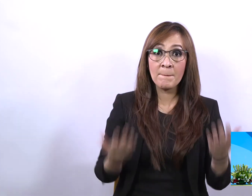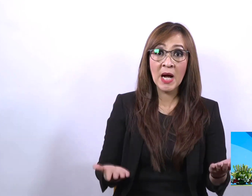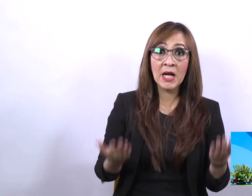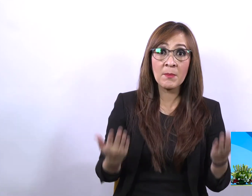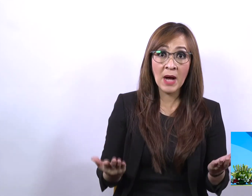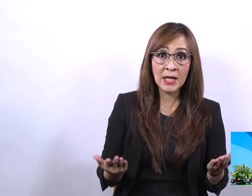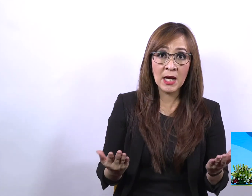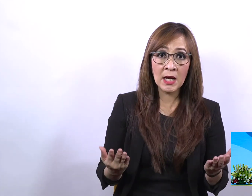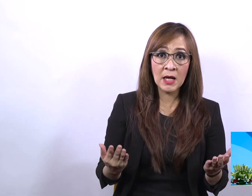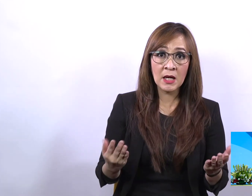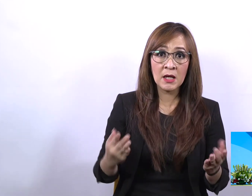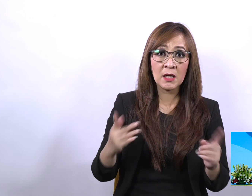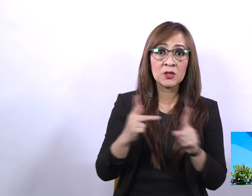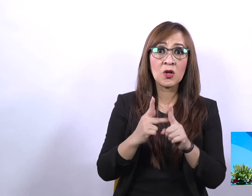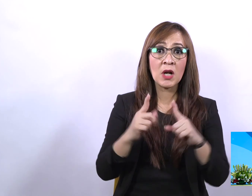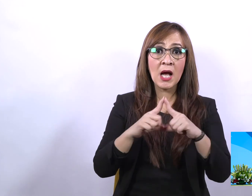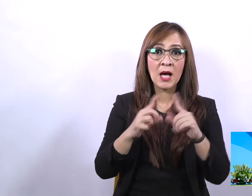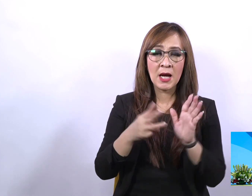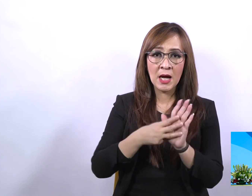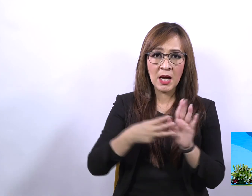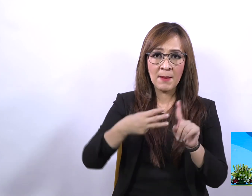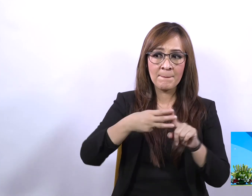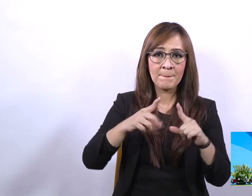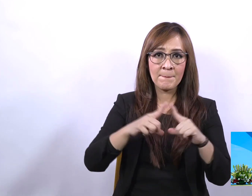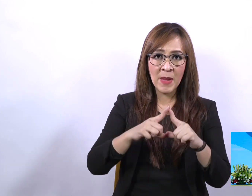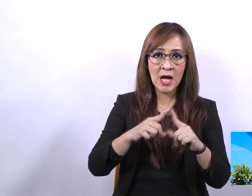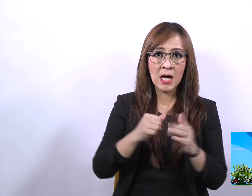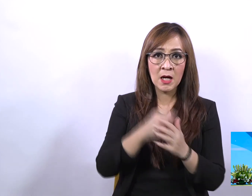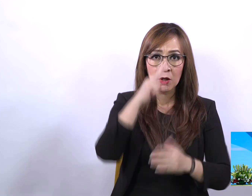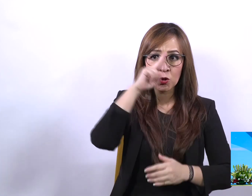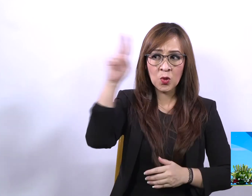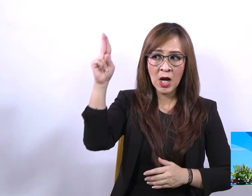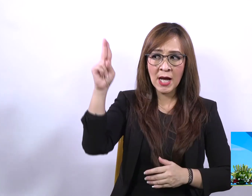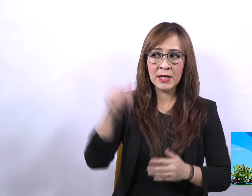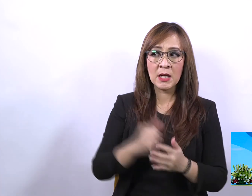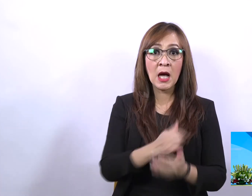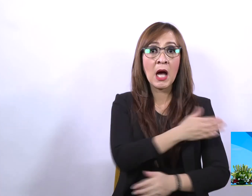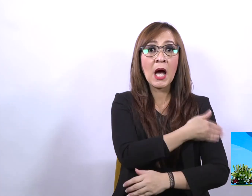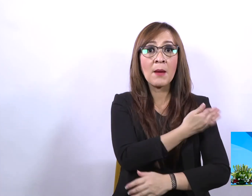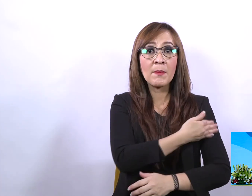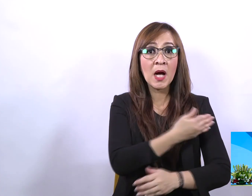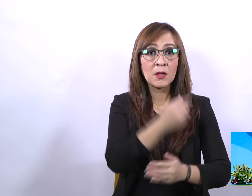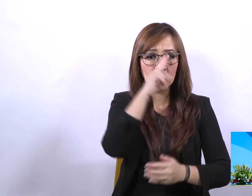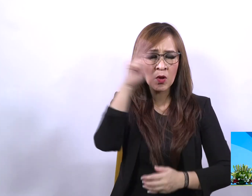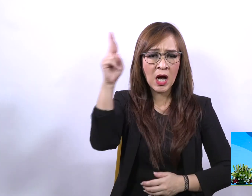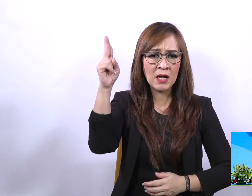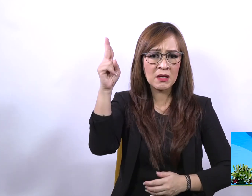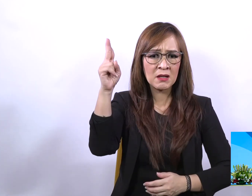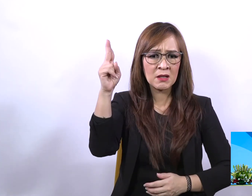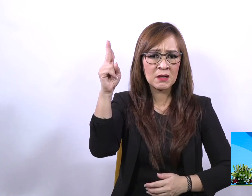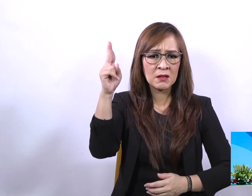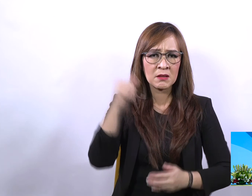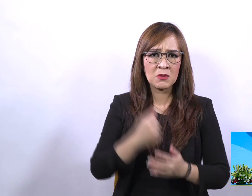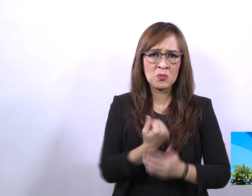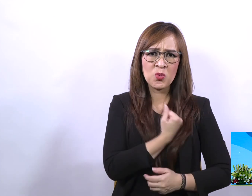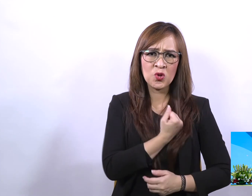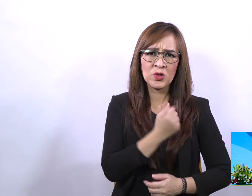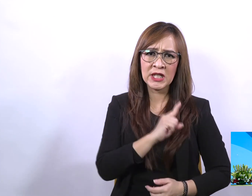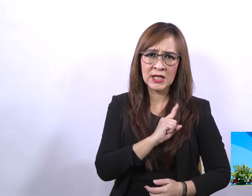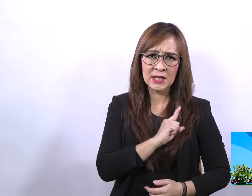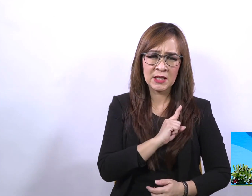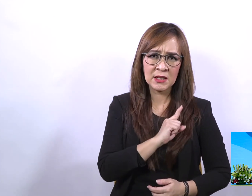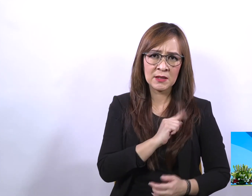Tuhan Jatuh Dan perzinahan Bagaimana seorang hamba tuhan bercerai Bagaimana seorang hamba tuhan mengakhiri hidupnya dengan bunuh diri Hai